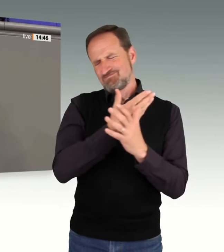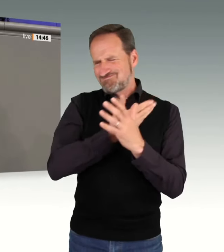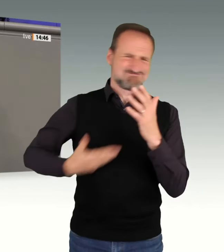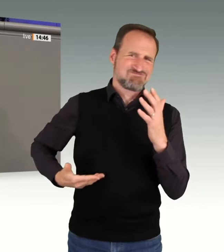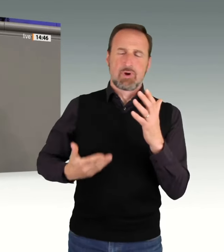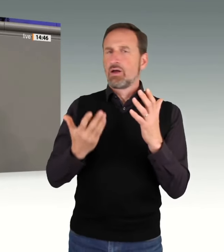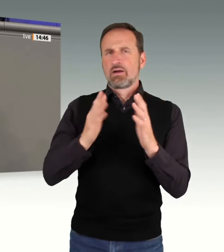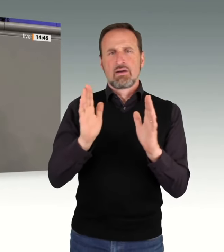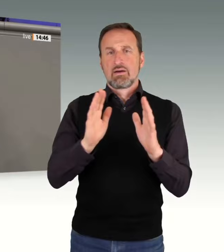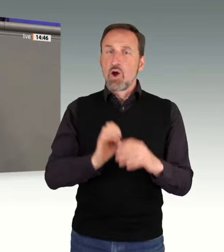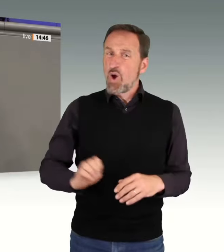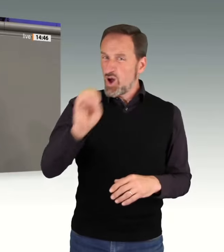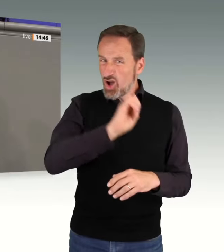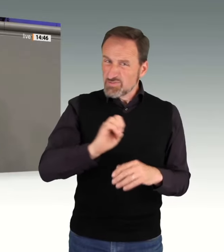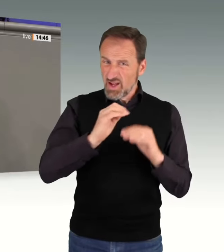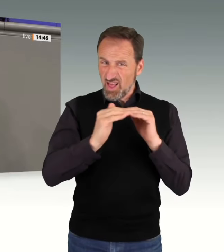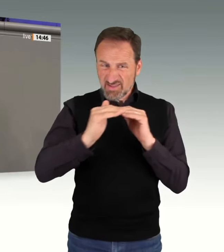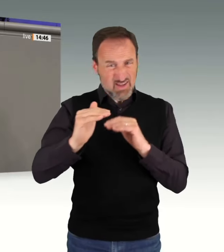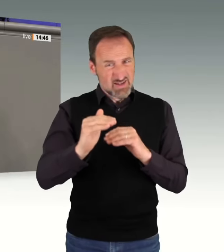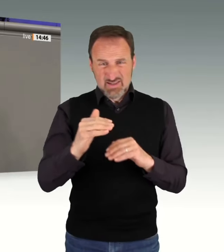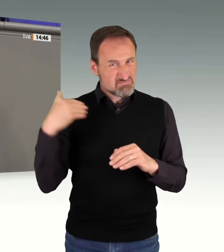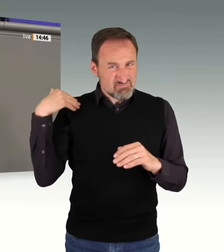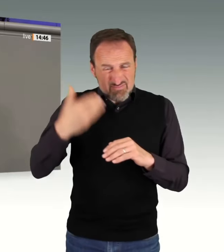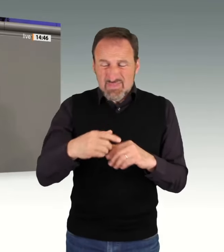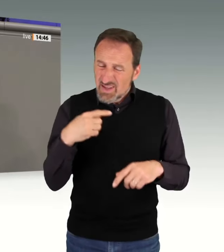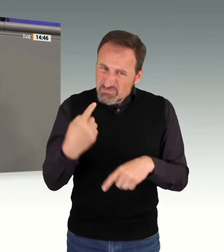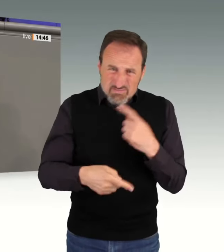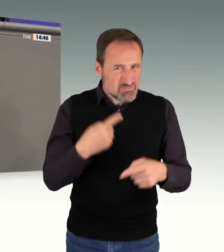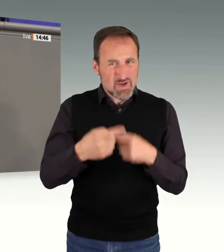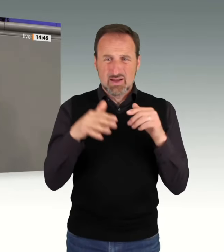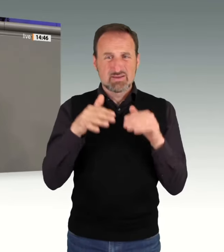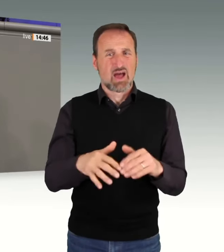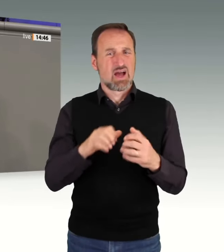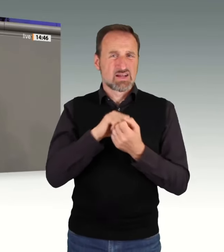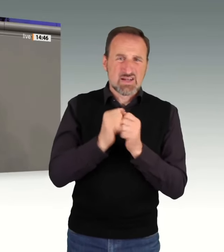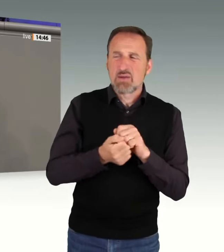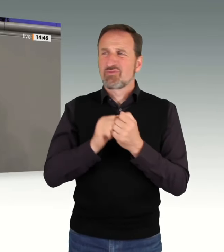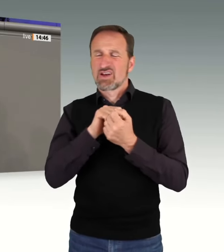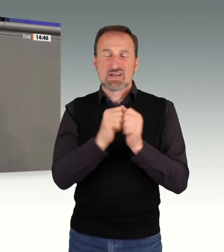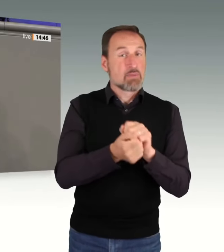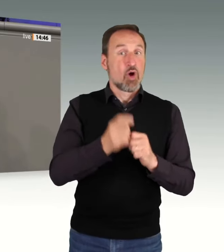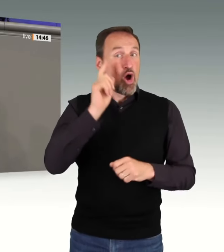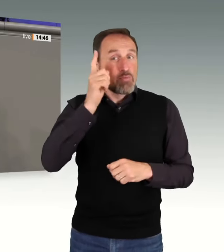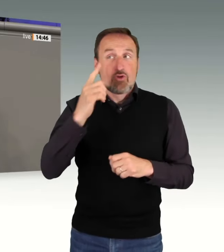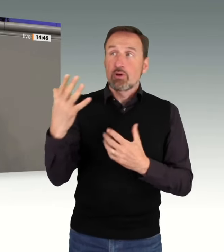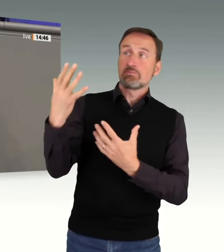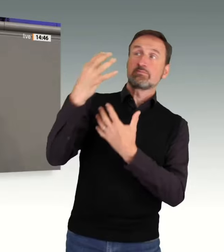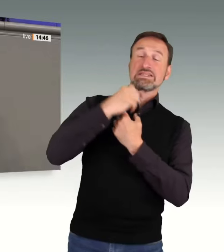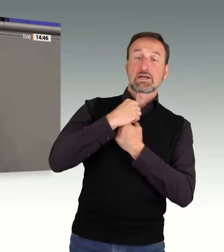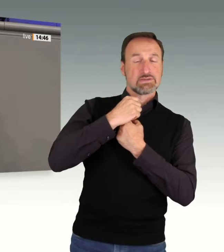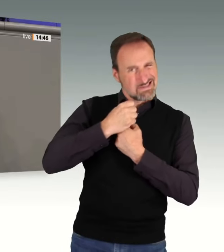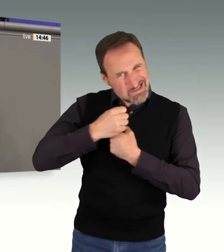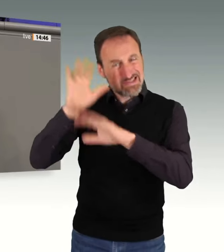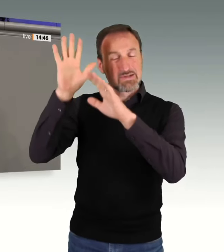mussten kämpfen gegen die Unterdrückung, auch nachdem sie die Besatzer besiegt haben. Und eben